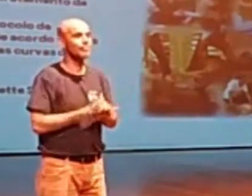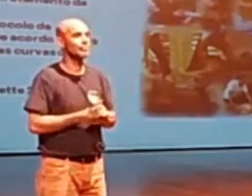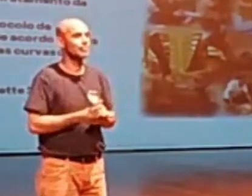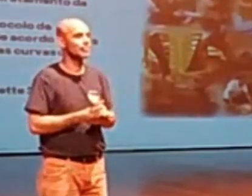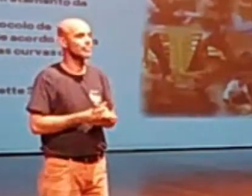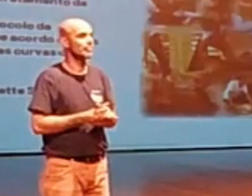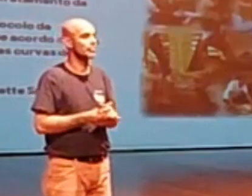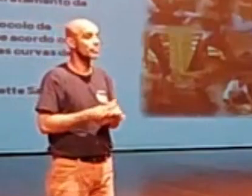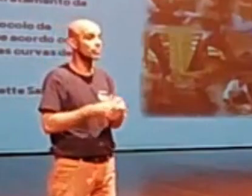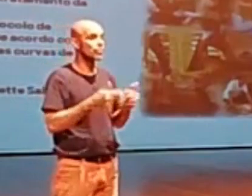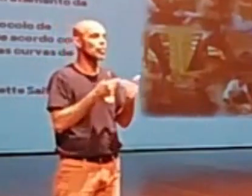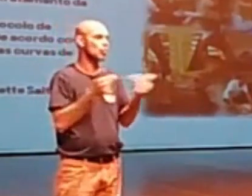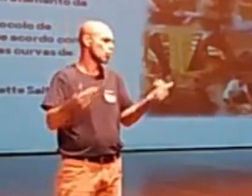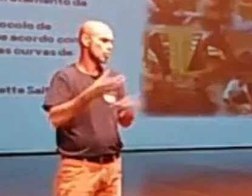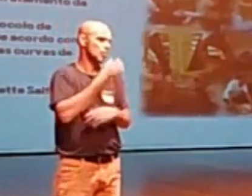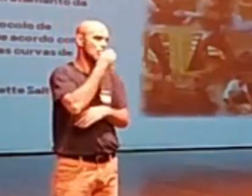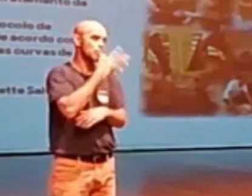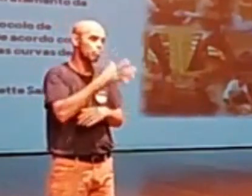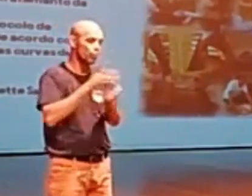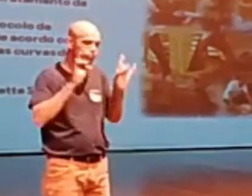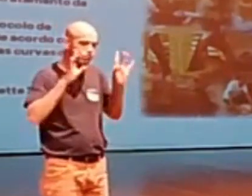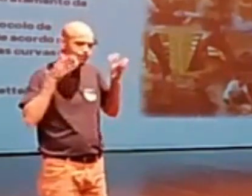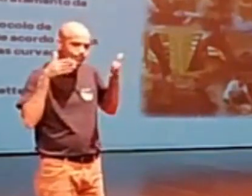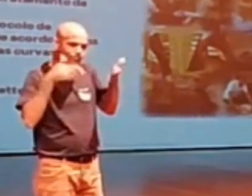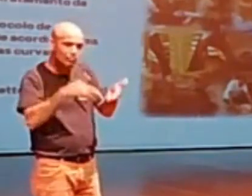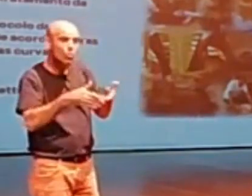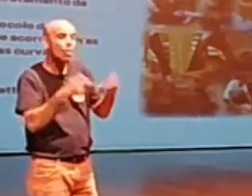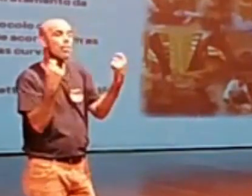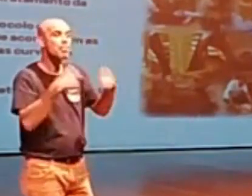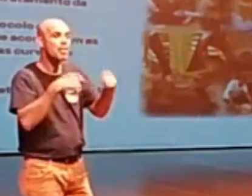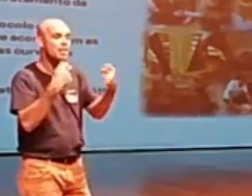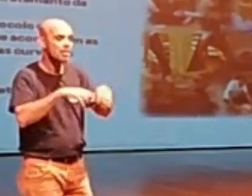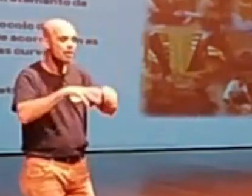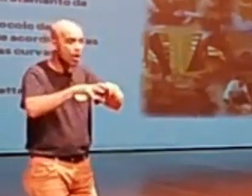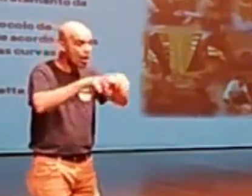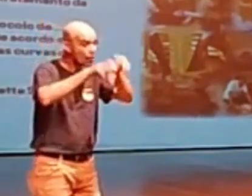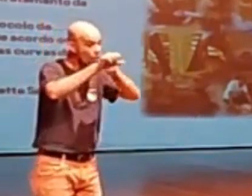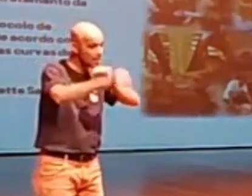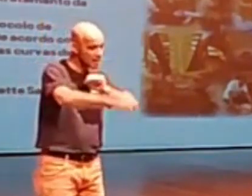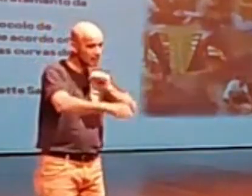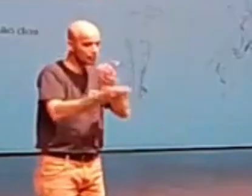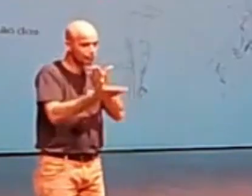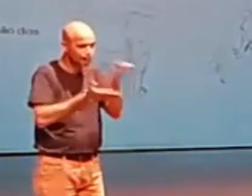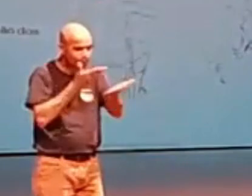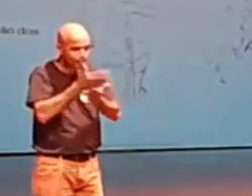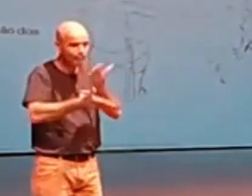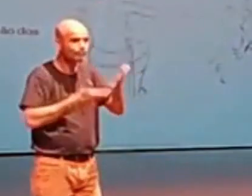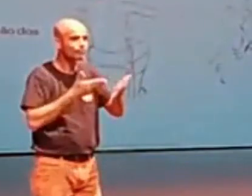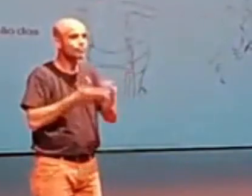coisa bem específica e que precisa de uma formação para tal.